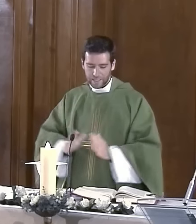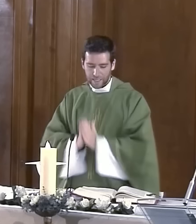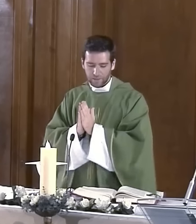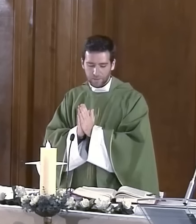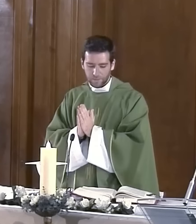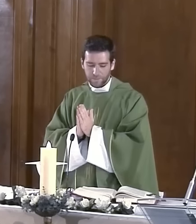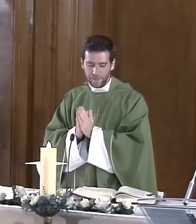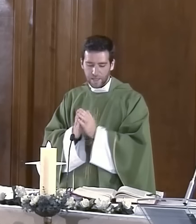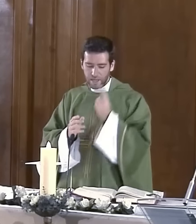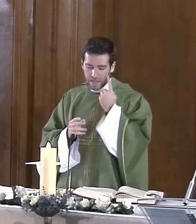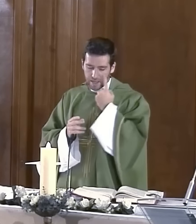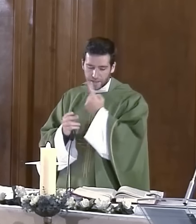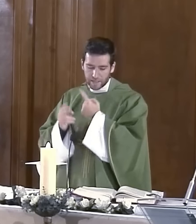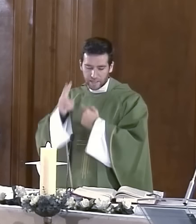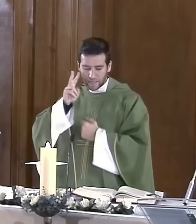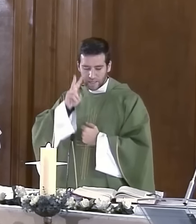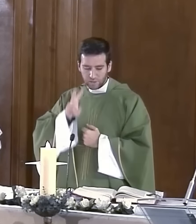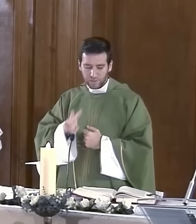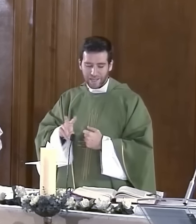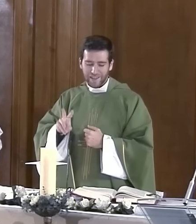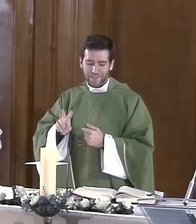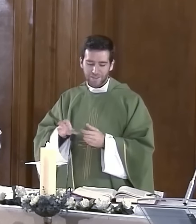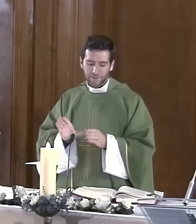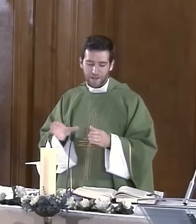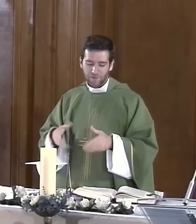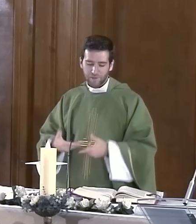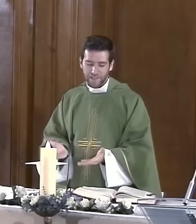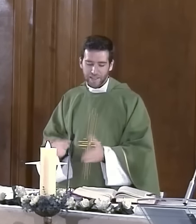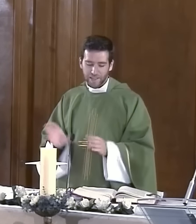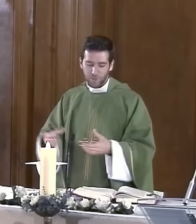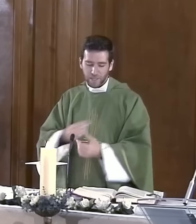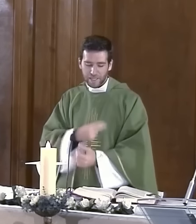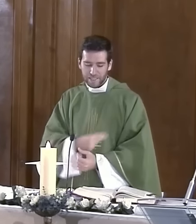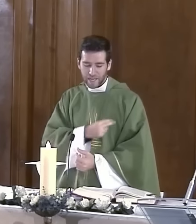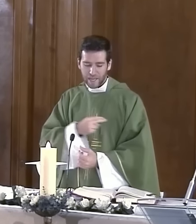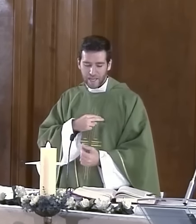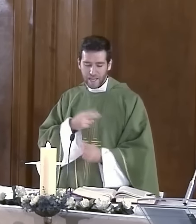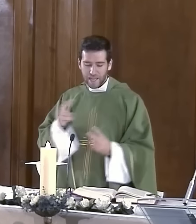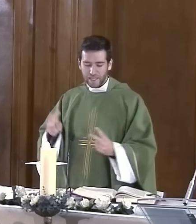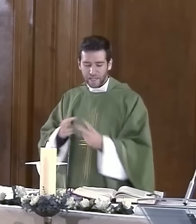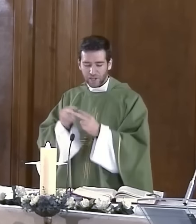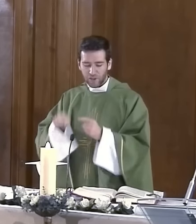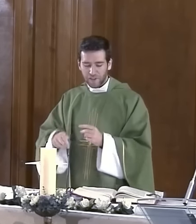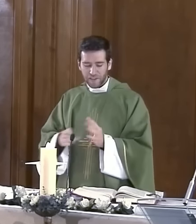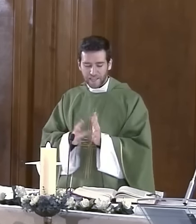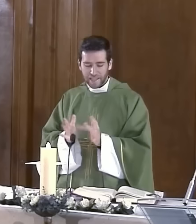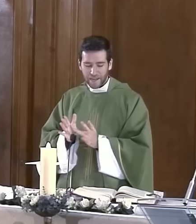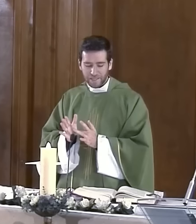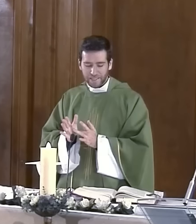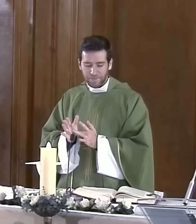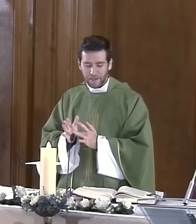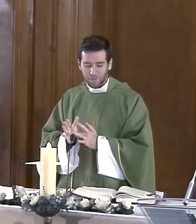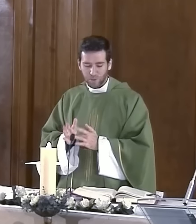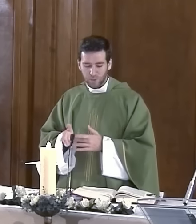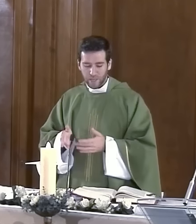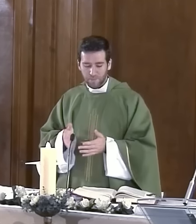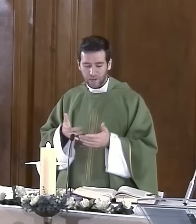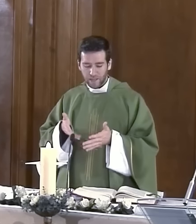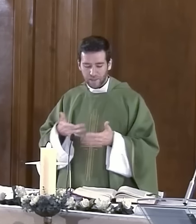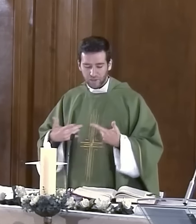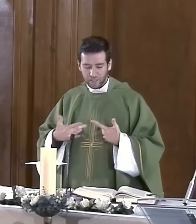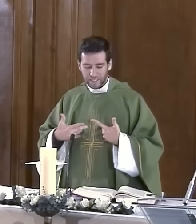y santo. Dirige tu mirada sobre la ofrenda de tu Iglesia y reconoce en ella la víctima por